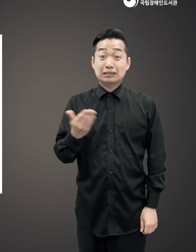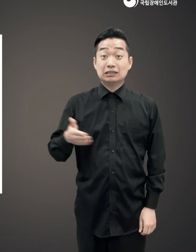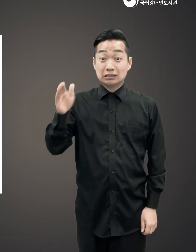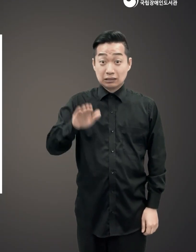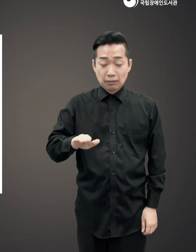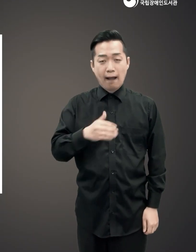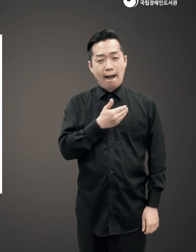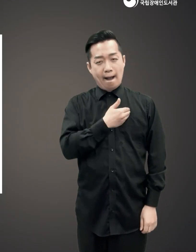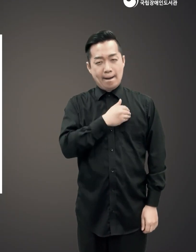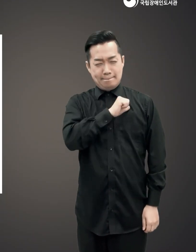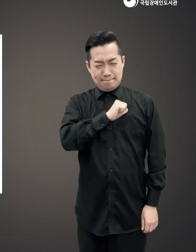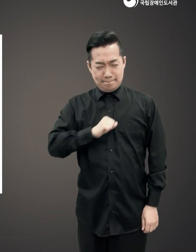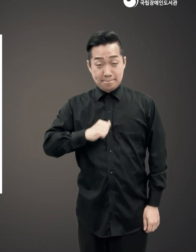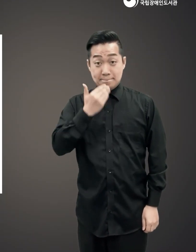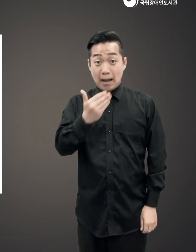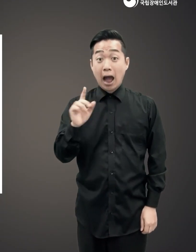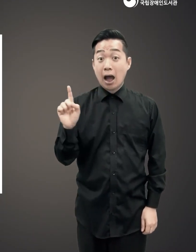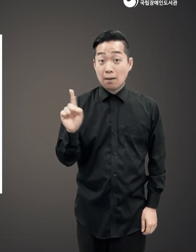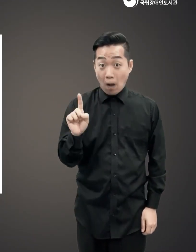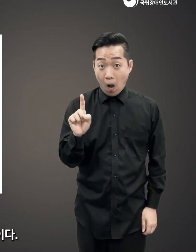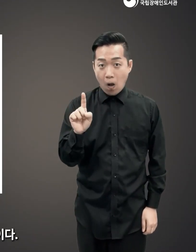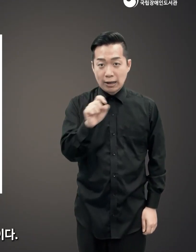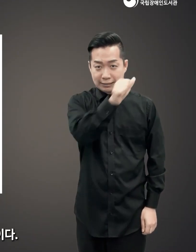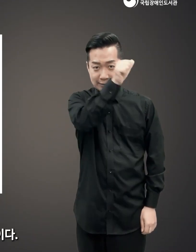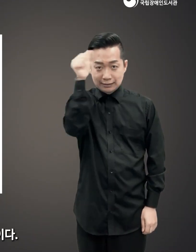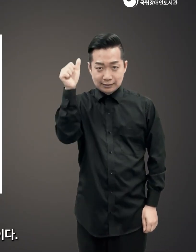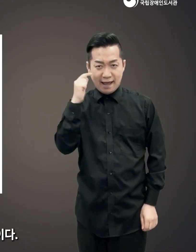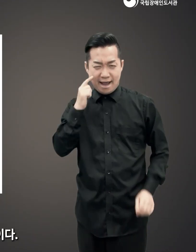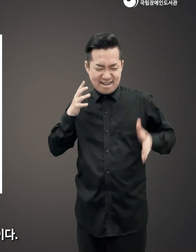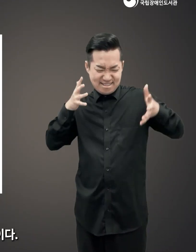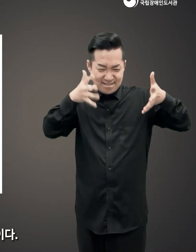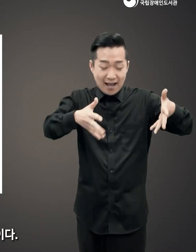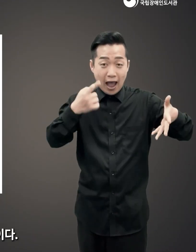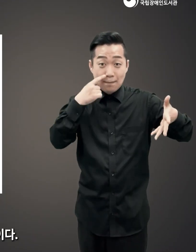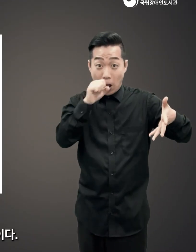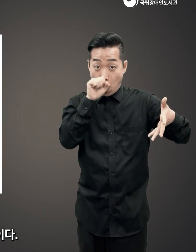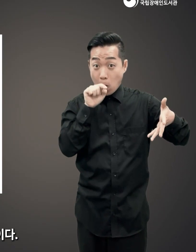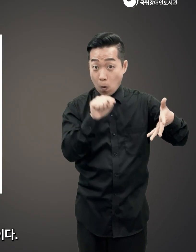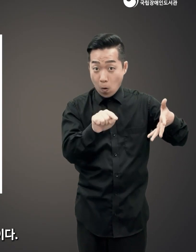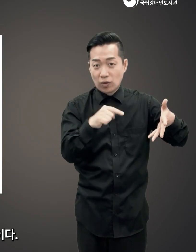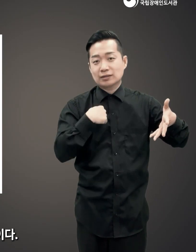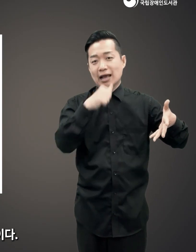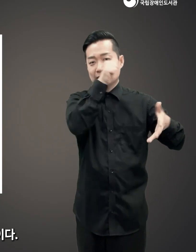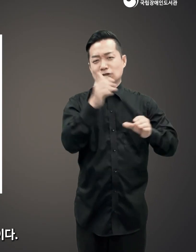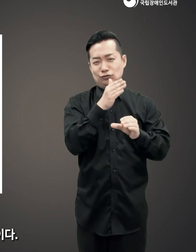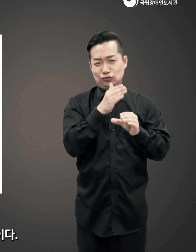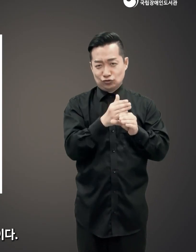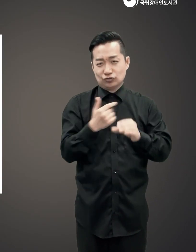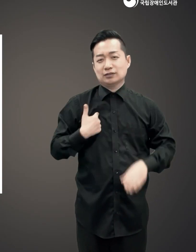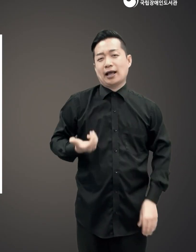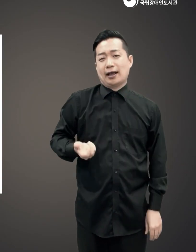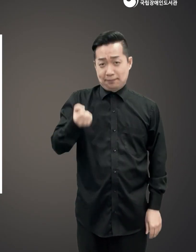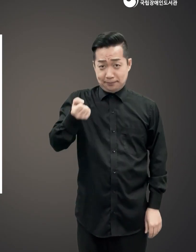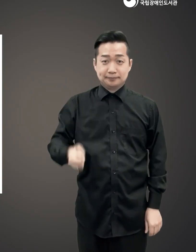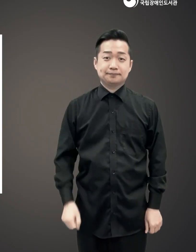그럼에도 버틸 힘을 낼 수 있는 건 인생을 걸어볼 만큼 좋아하는 게 내 인생에 있기